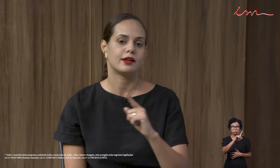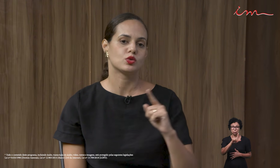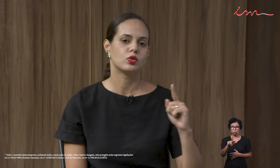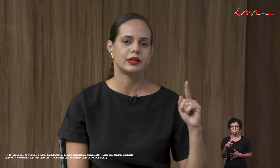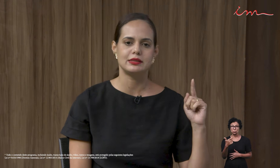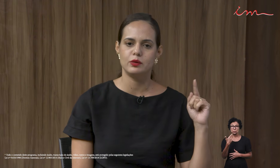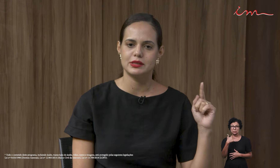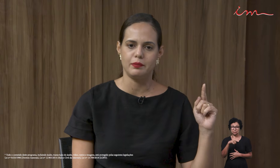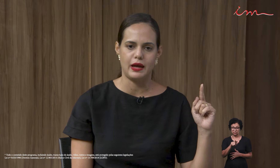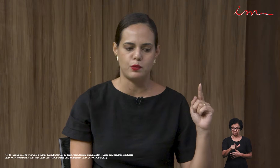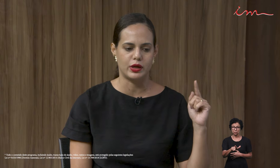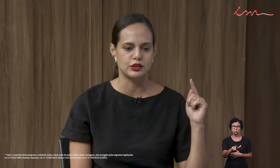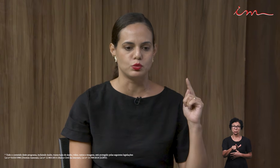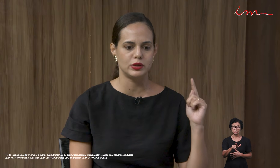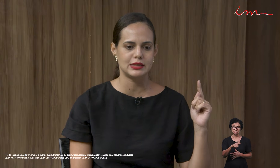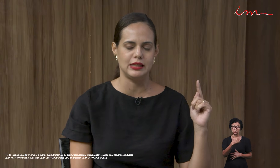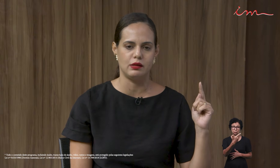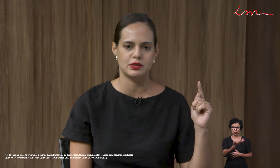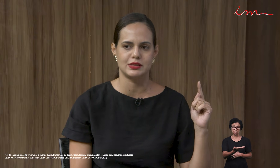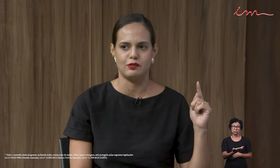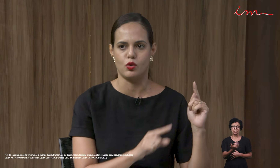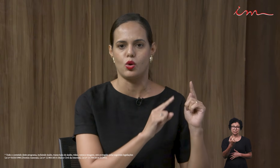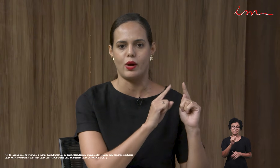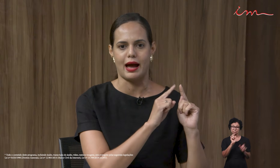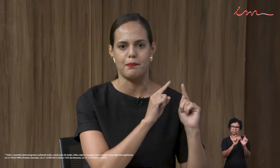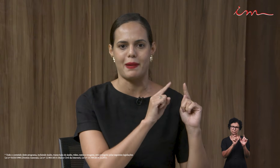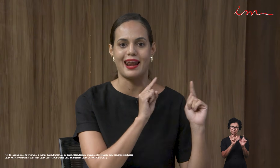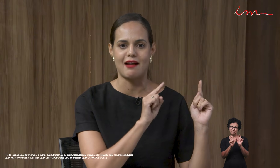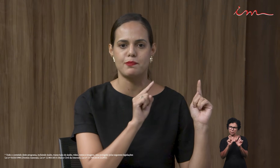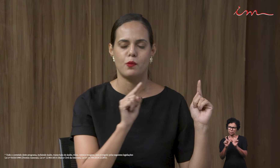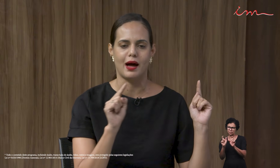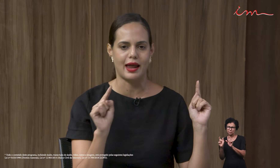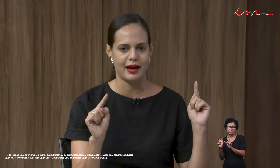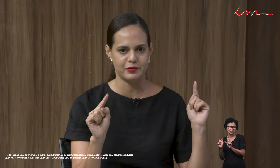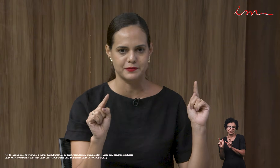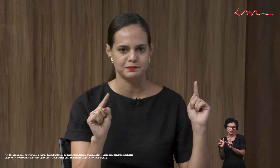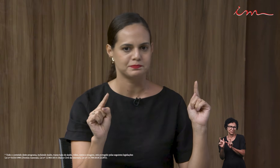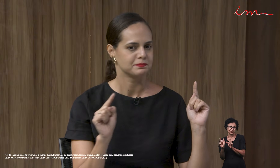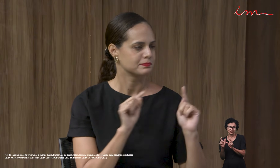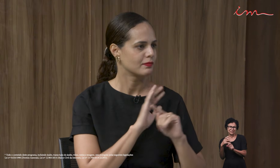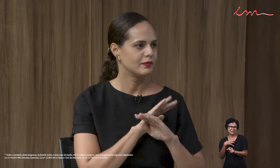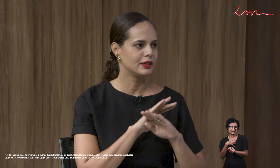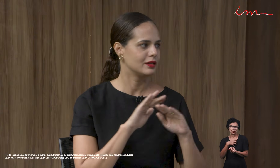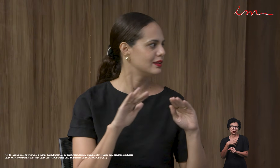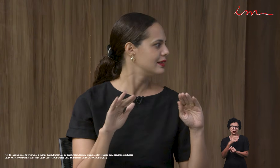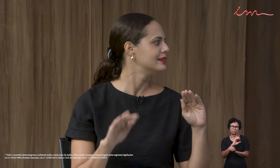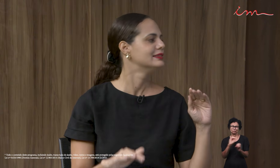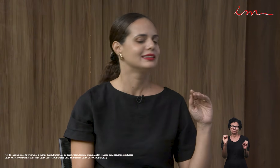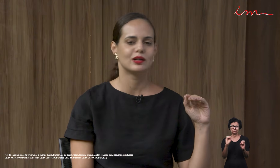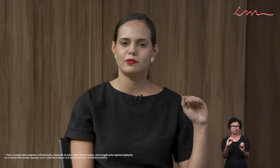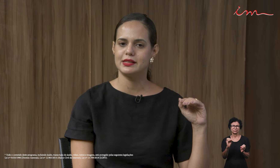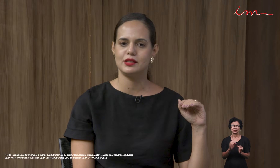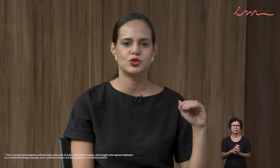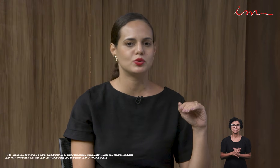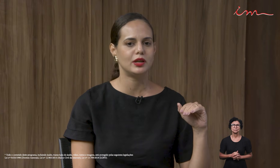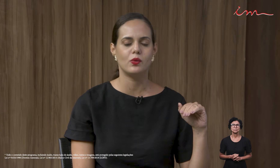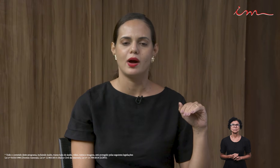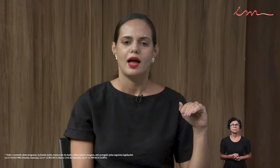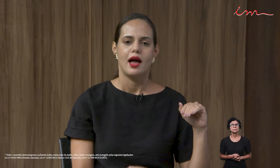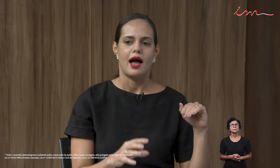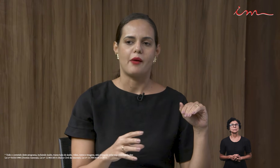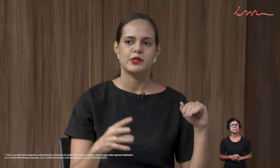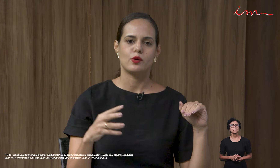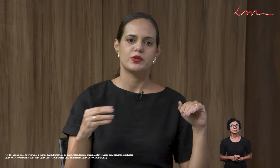Isso para as outras línguas também. Porque de muitas línguas, se você for colocar palavra por palavra... Não dá o sentido. Não faz sentido